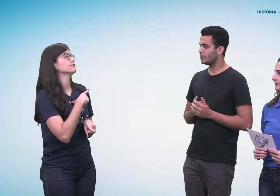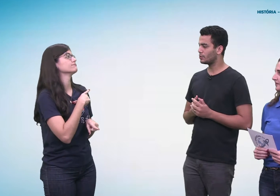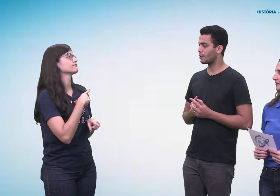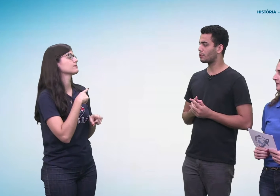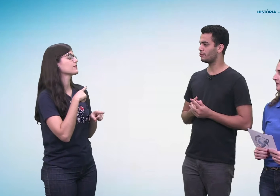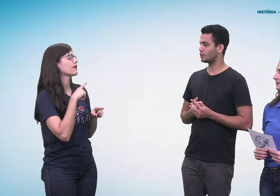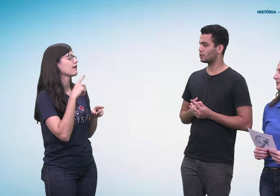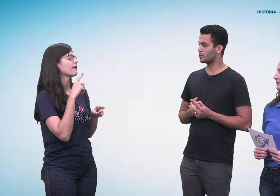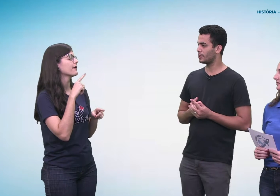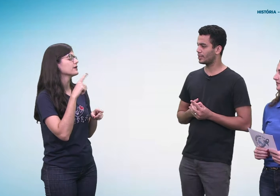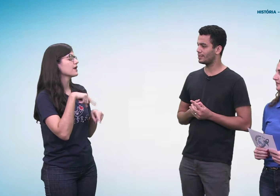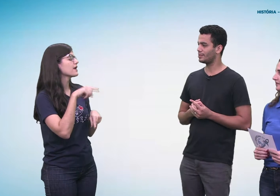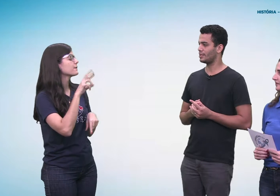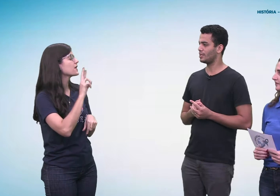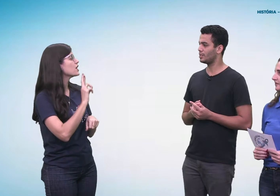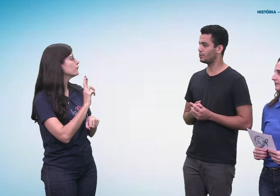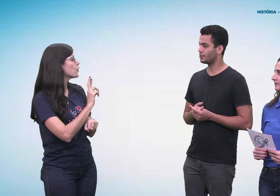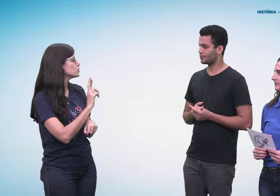olhando a professora ensinando.